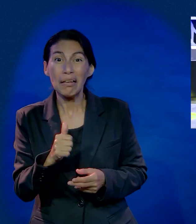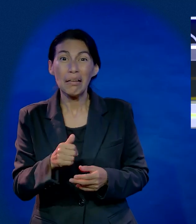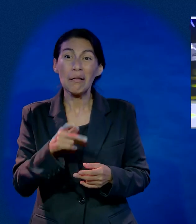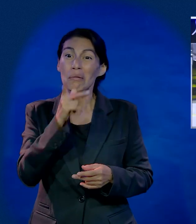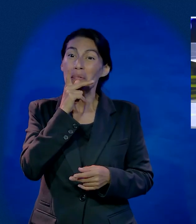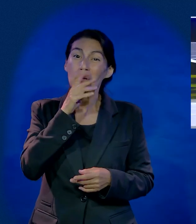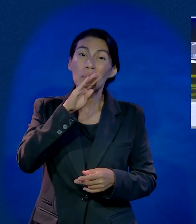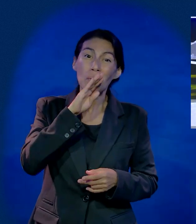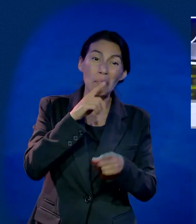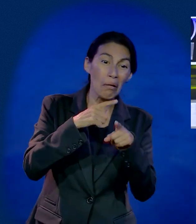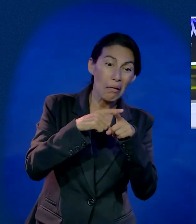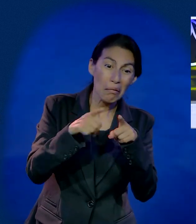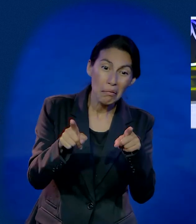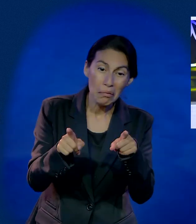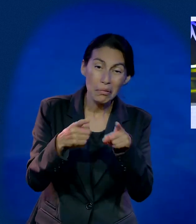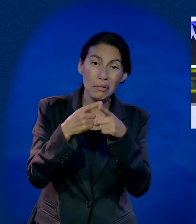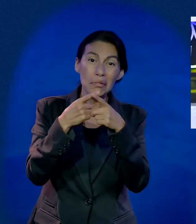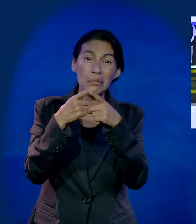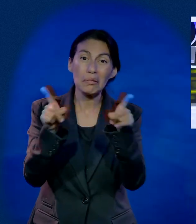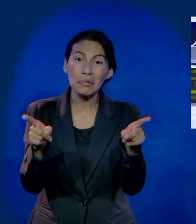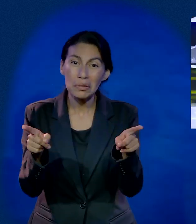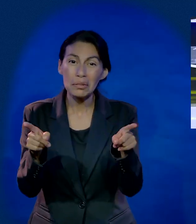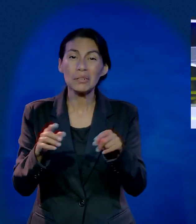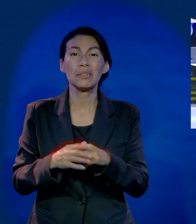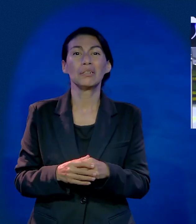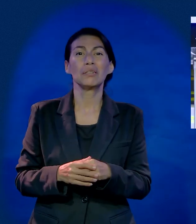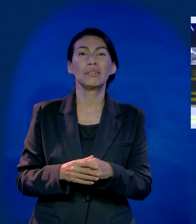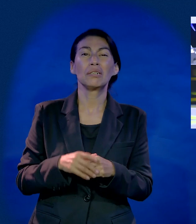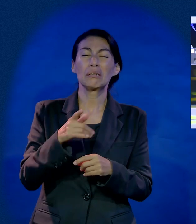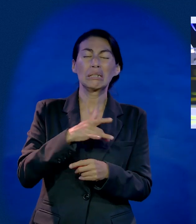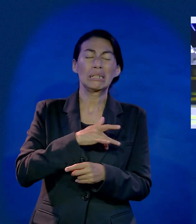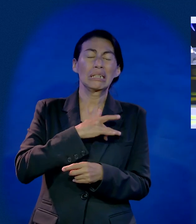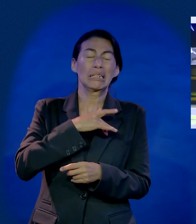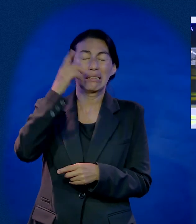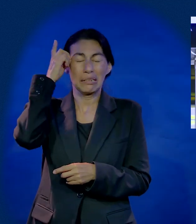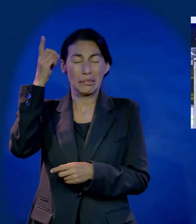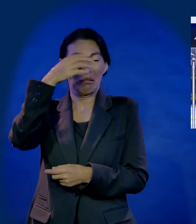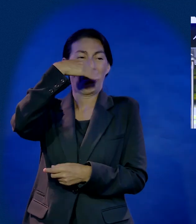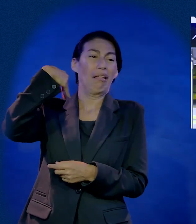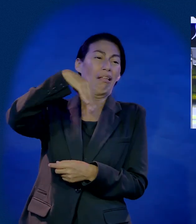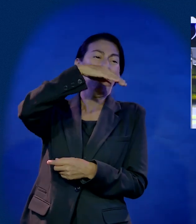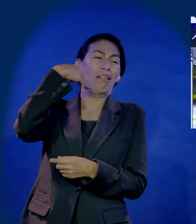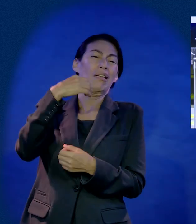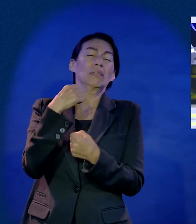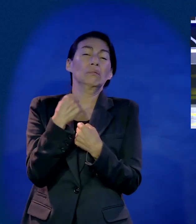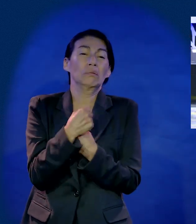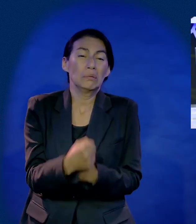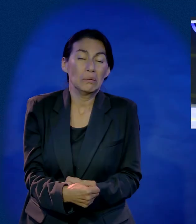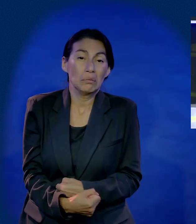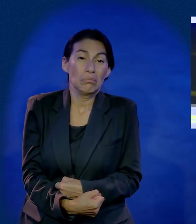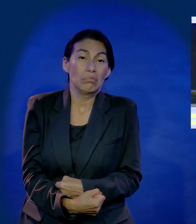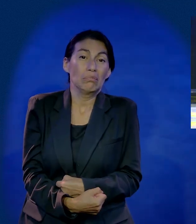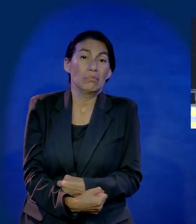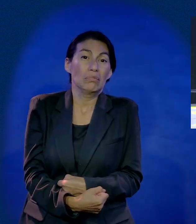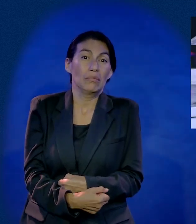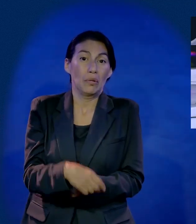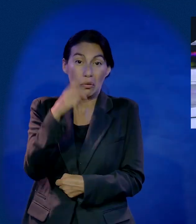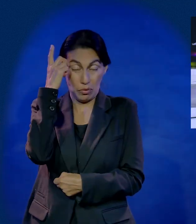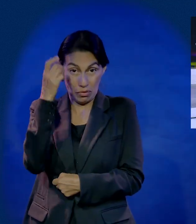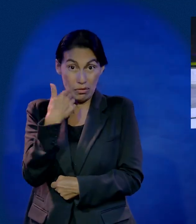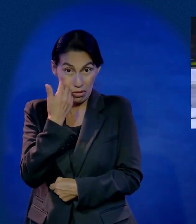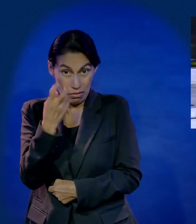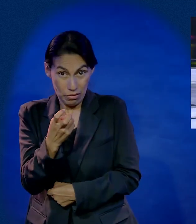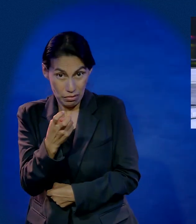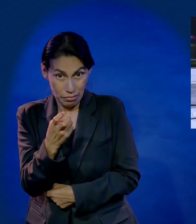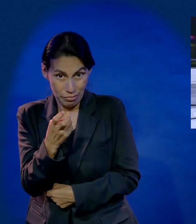que tú querías, porque no pasó lo que tú deseabas, porque tus papás se divorciaron aunque tú le pediste y él no te respondió. Y sientes que Dios te tiene